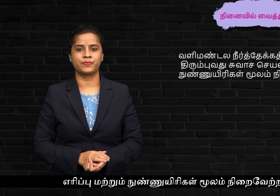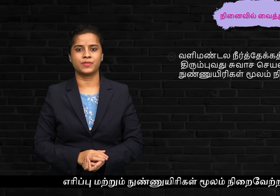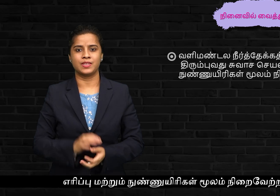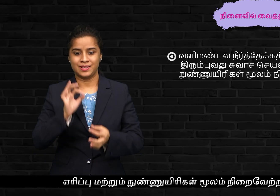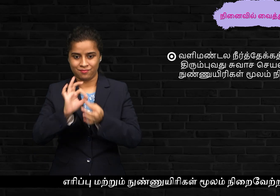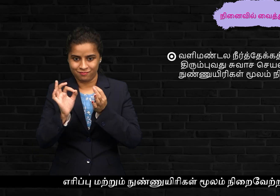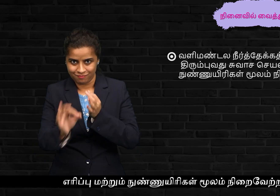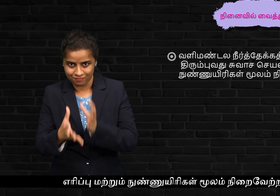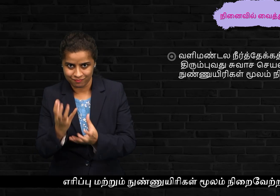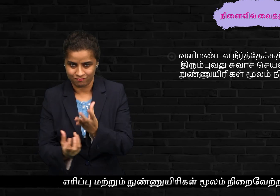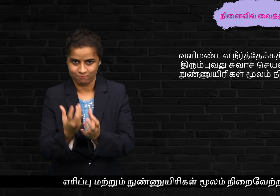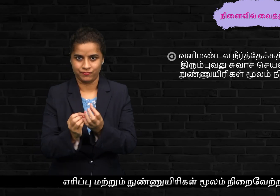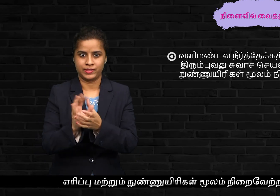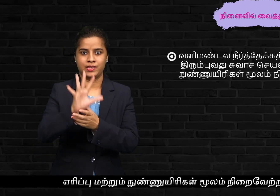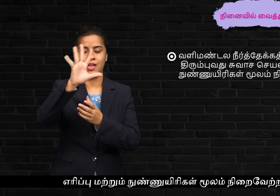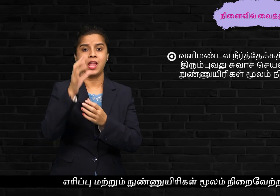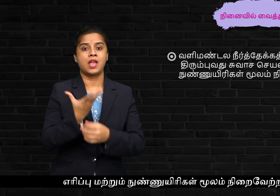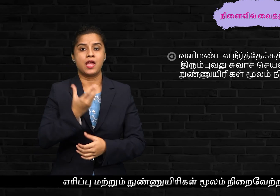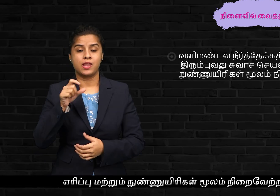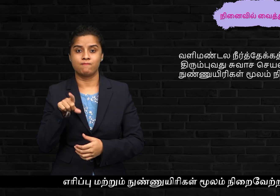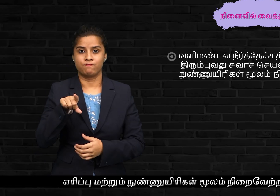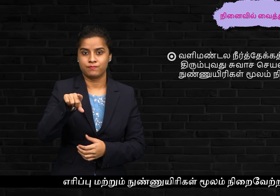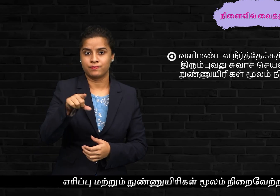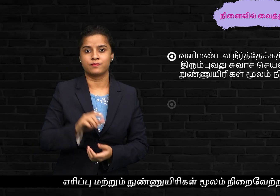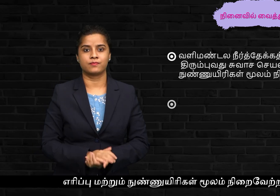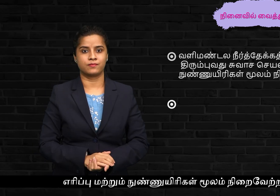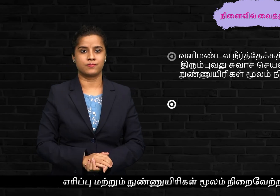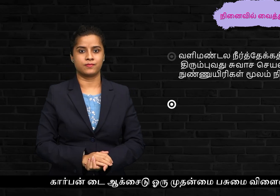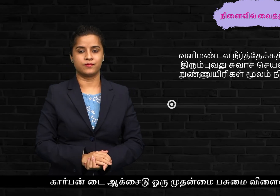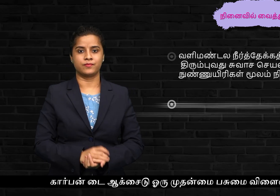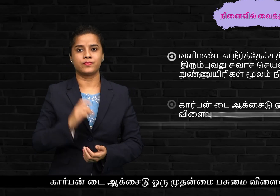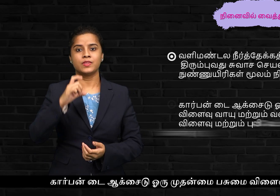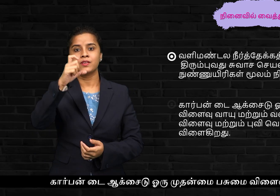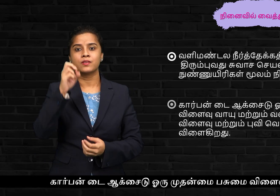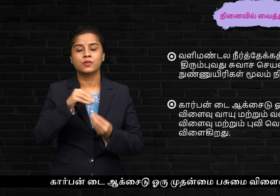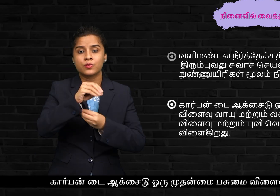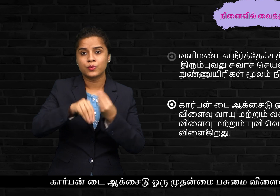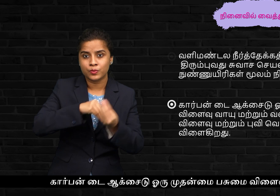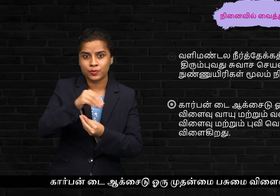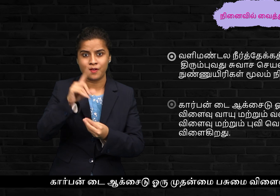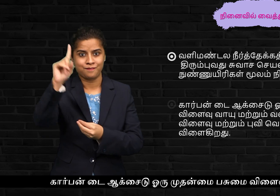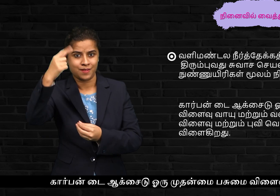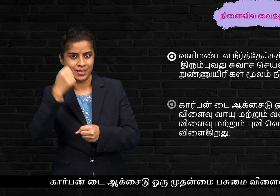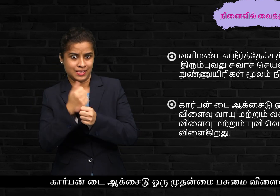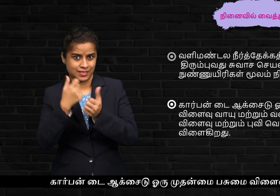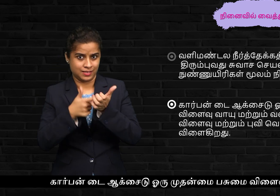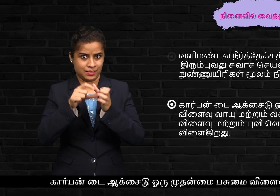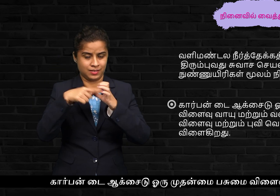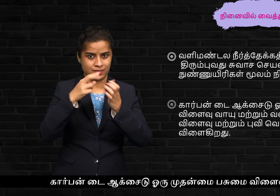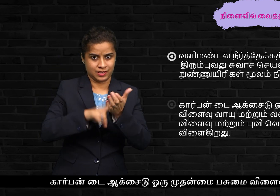எரிப்பு மற்றும் நுண்ணுயிர்கள் மூலம் நிறைவேற்றப்படுகிறது. கார்பன் டை ஆக்சைடு ஒரு முதன்மை பசுமை விளைவு